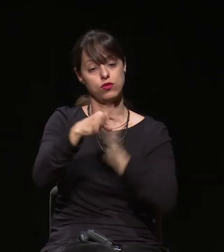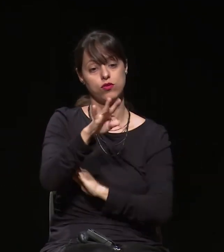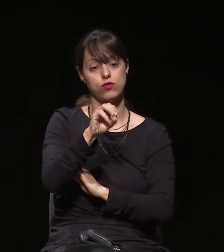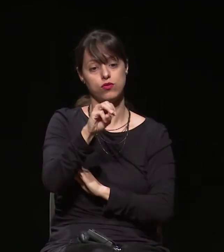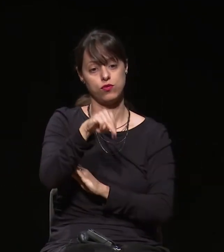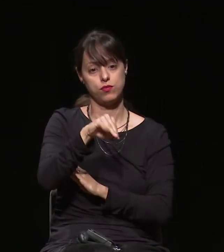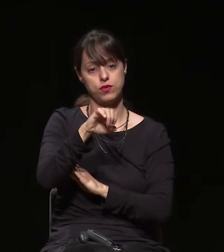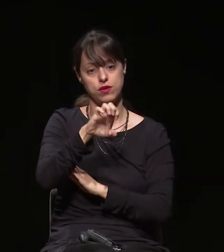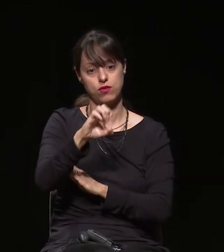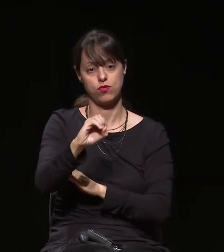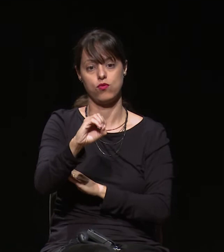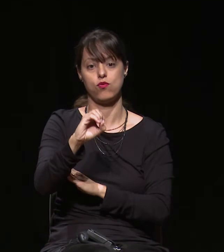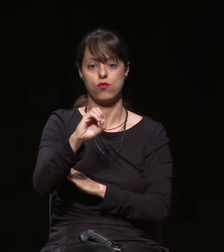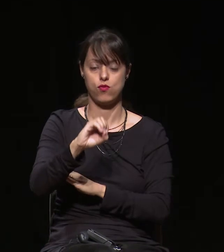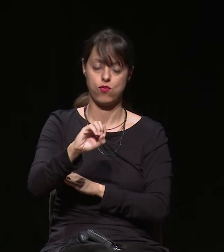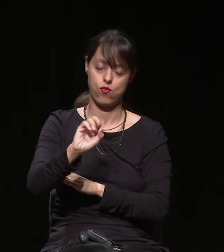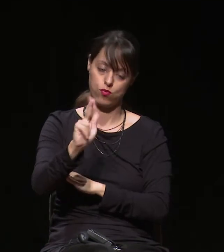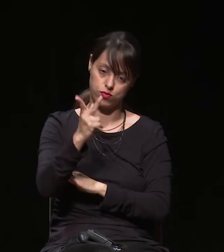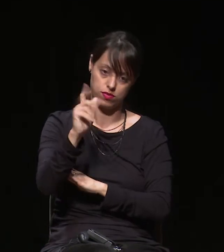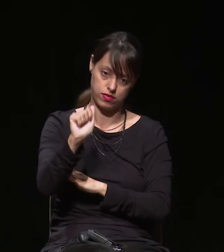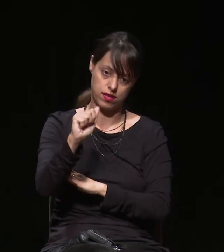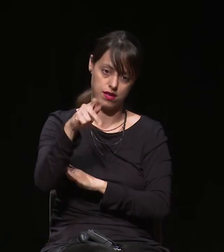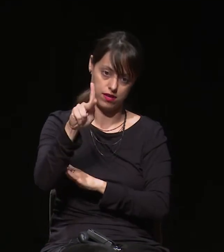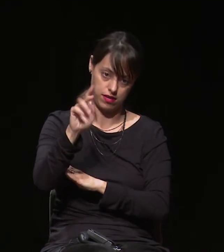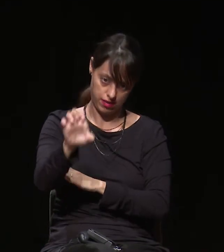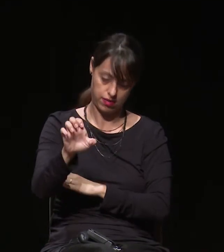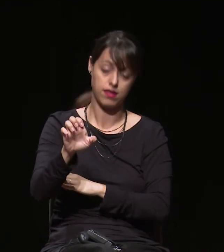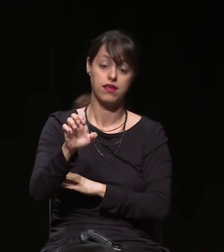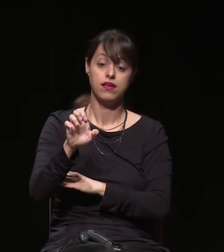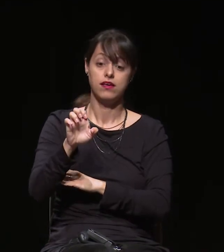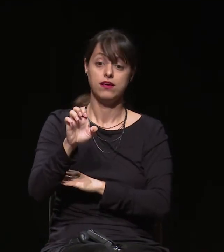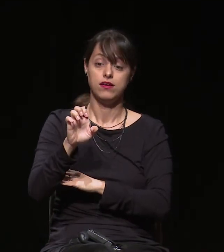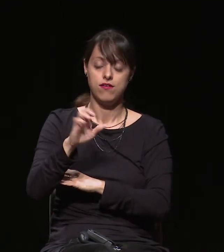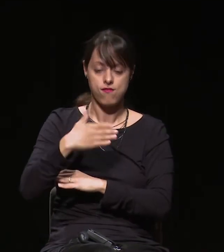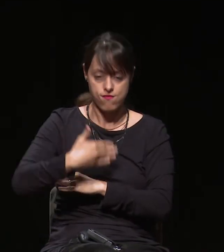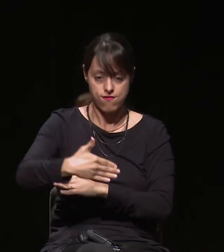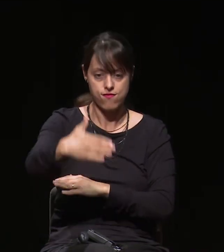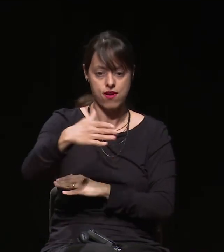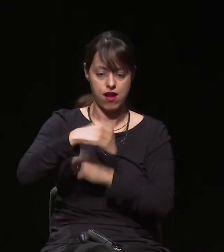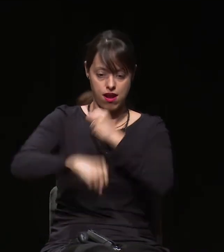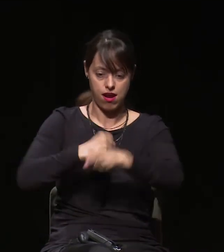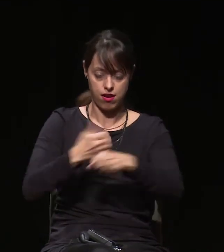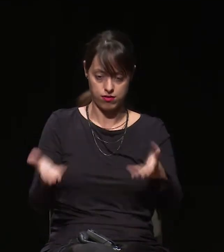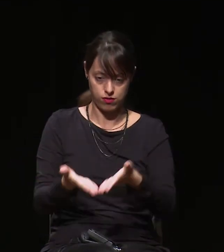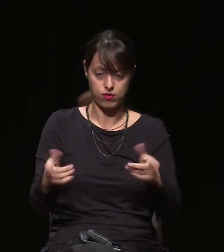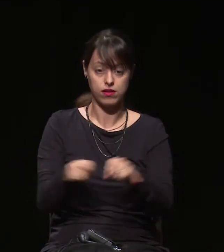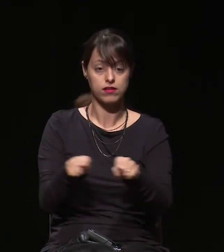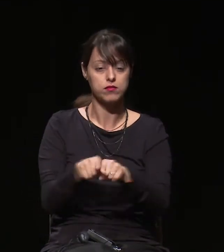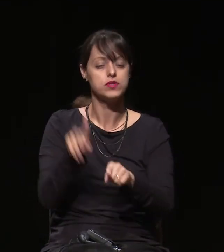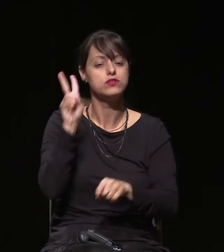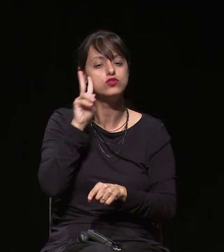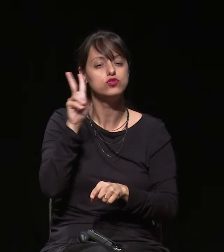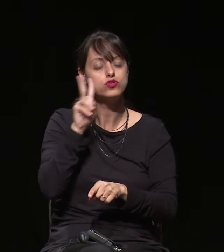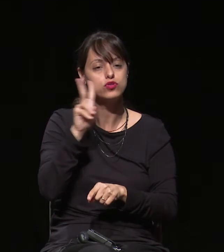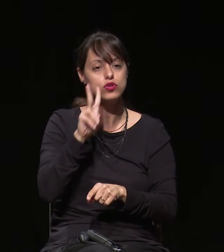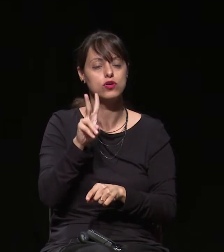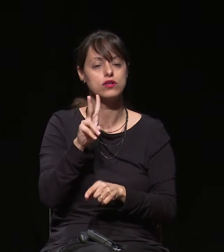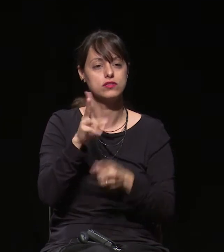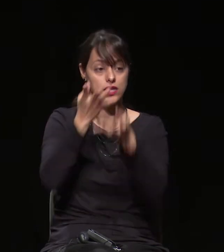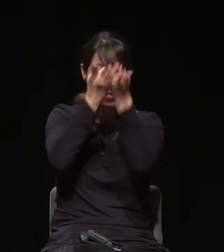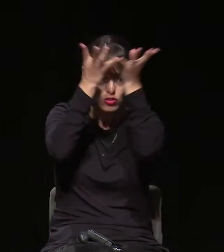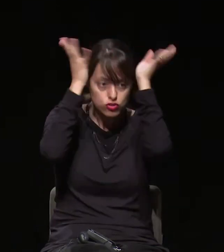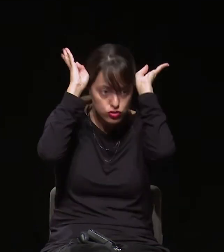ano. Também fizemos um seminário sobre as nossas histórias indígenas. O seminário foi realizado em